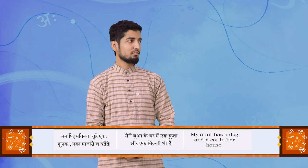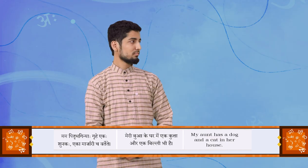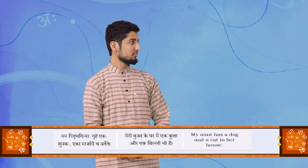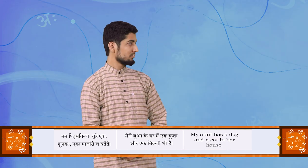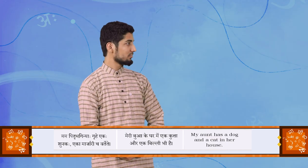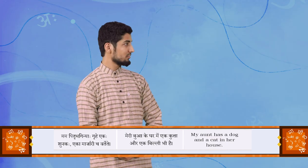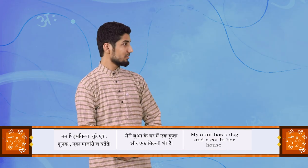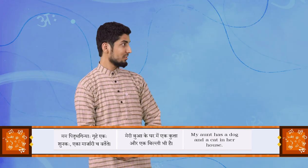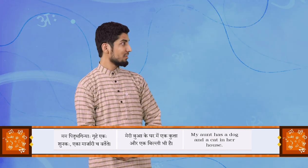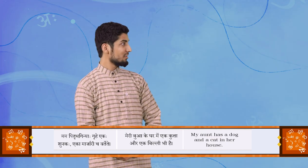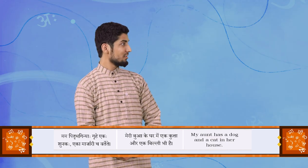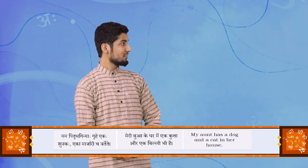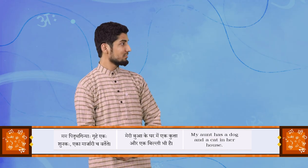पितृ यज्ञ